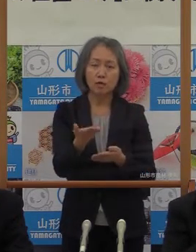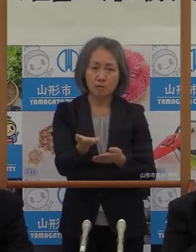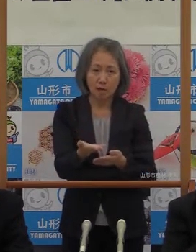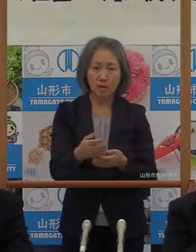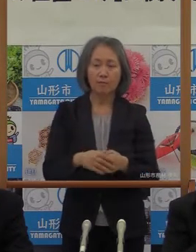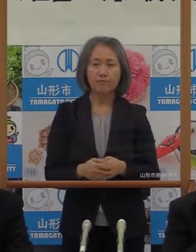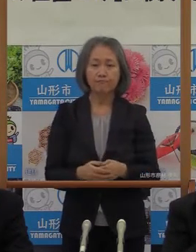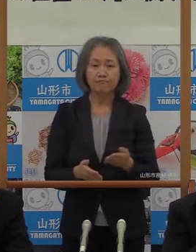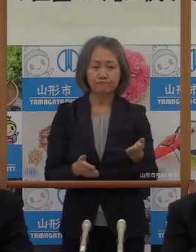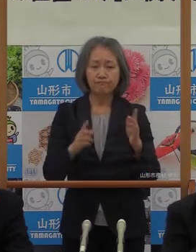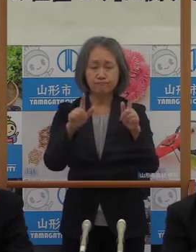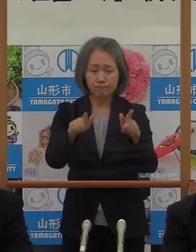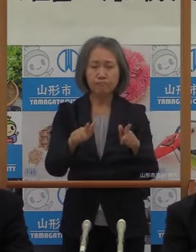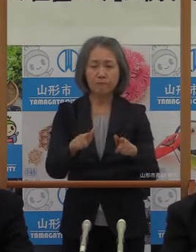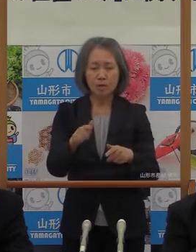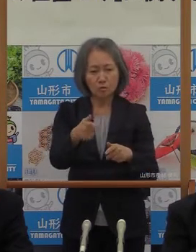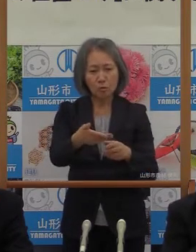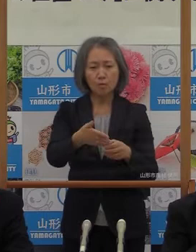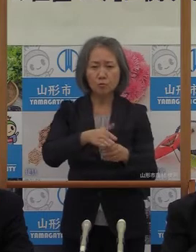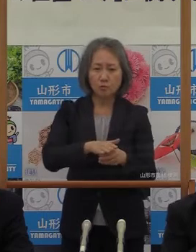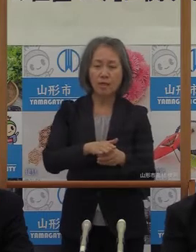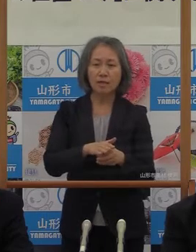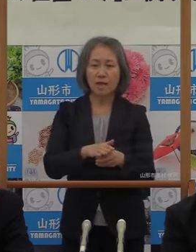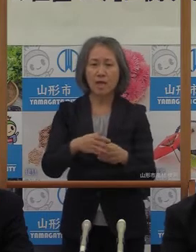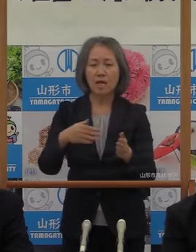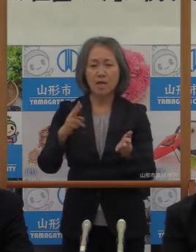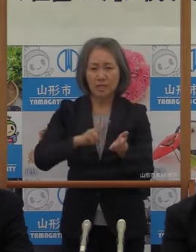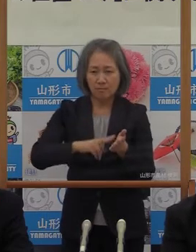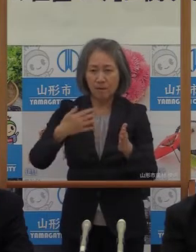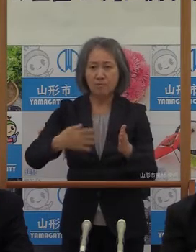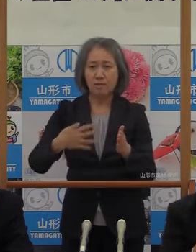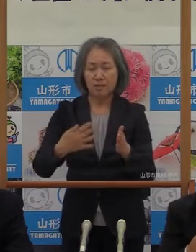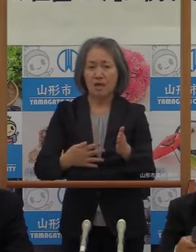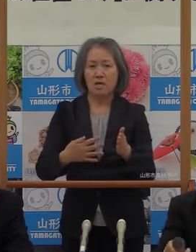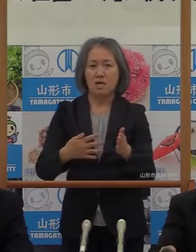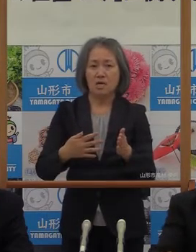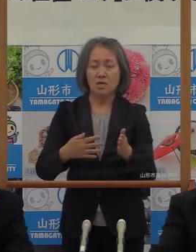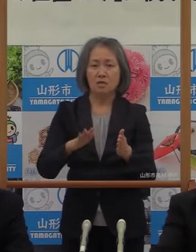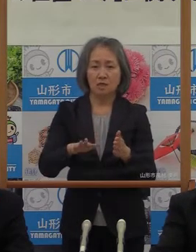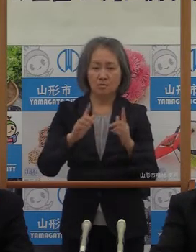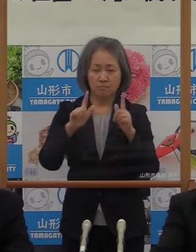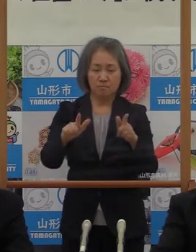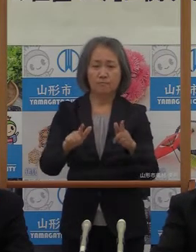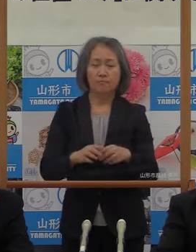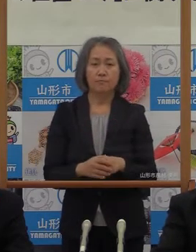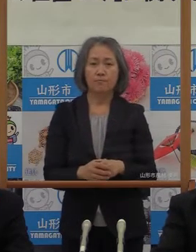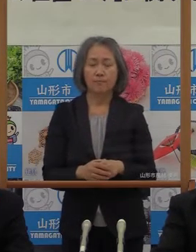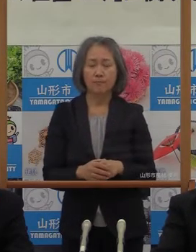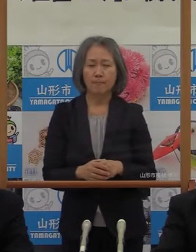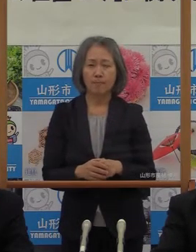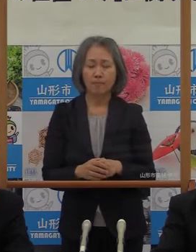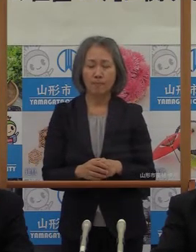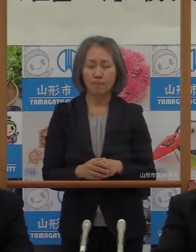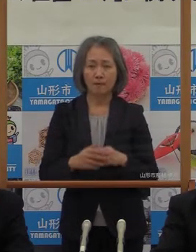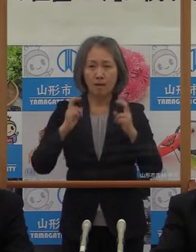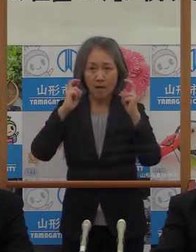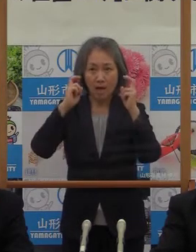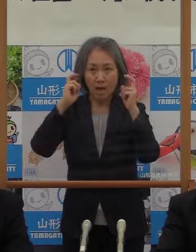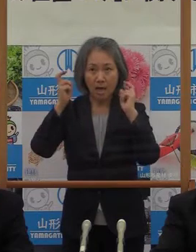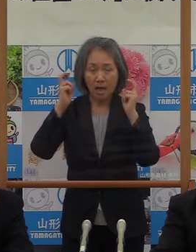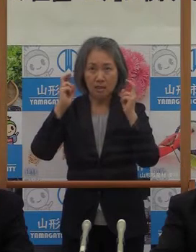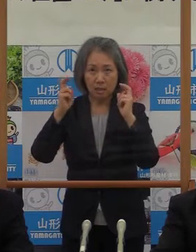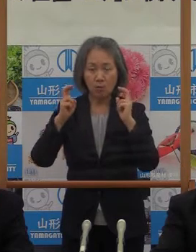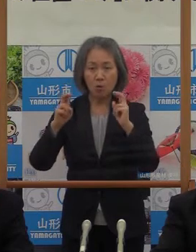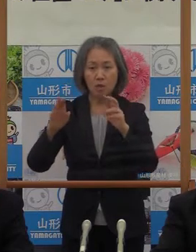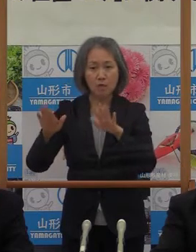めてまだ未定ということでございますので、そういうふうにご理解いただけるとありがたいです。 会社をこのまま存続させて別の例え